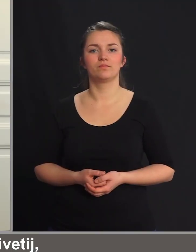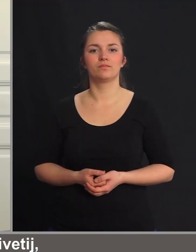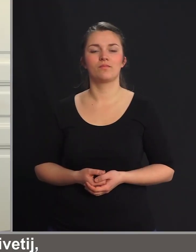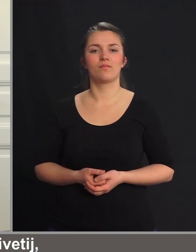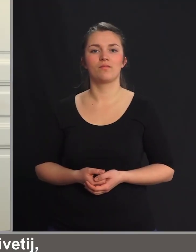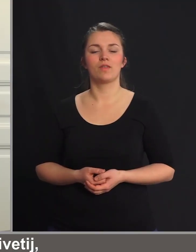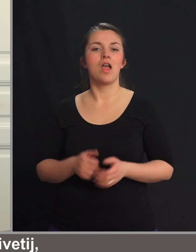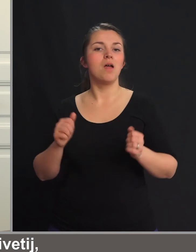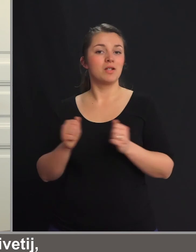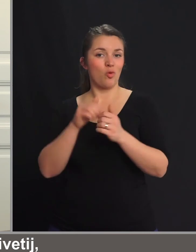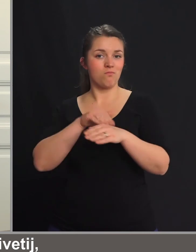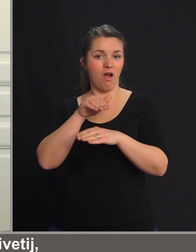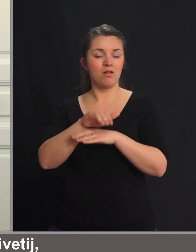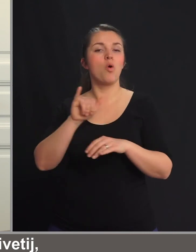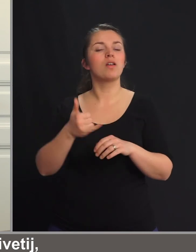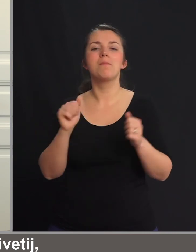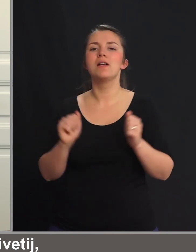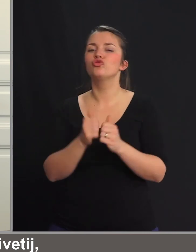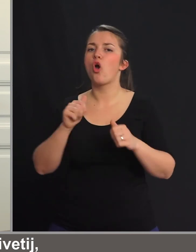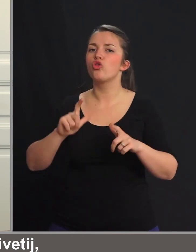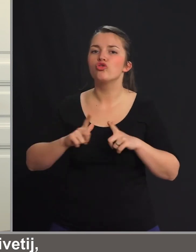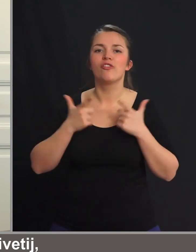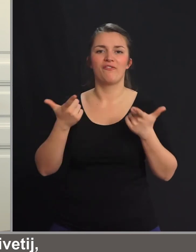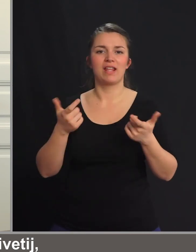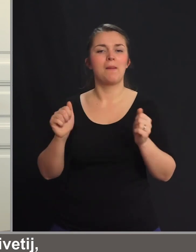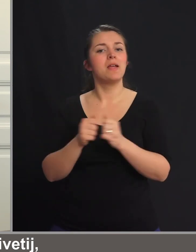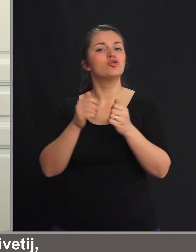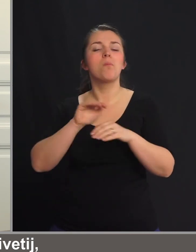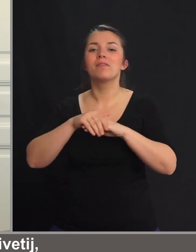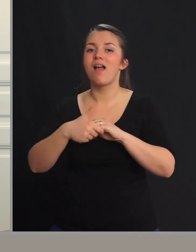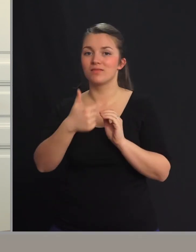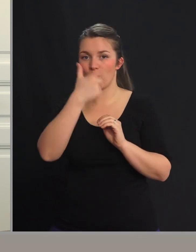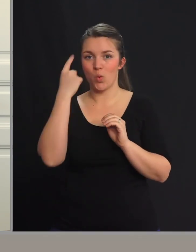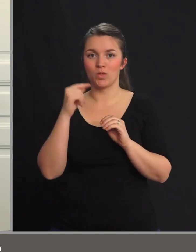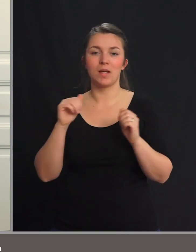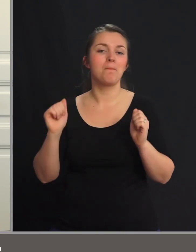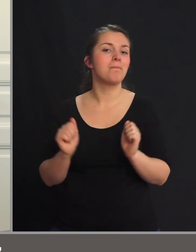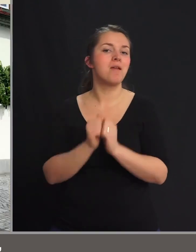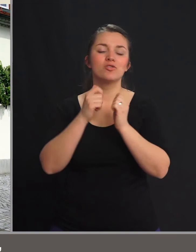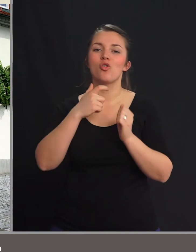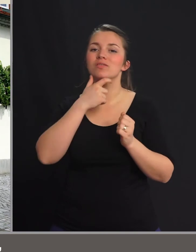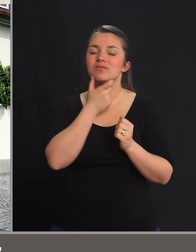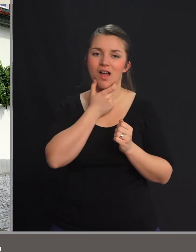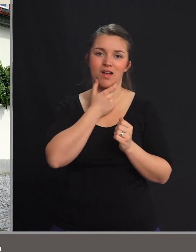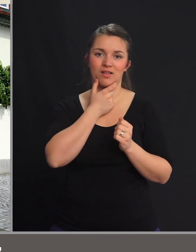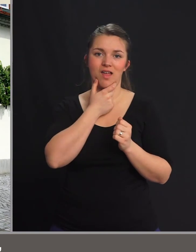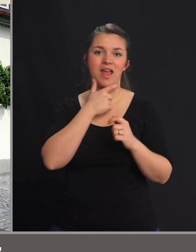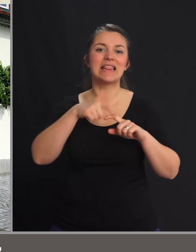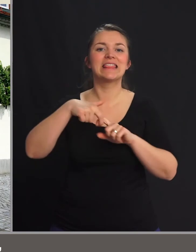Maribor je mesto doživeti, mesto prijaznih ljudi, mesto